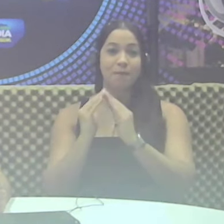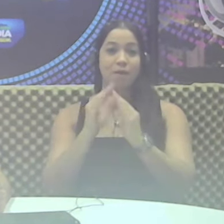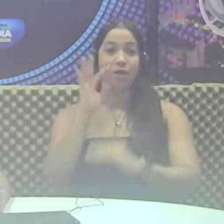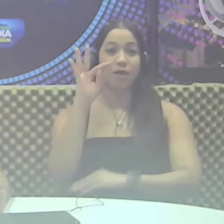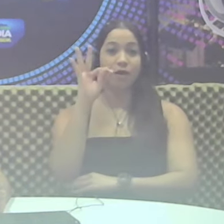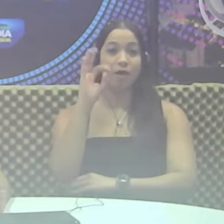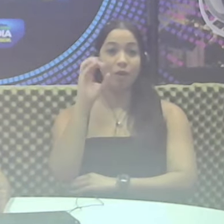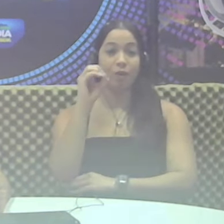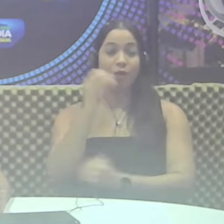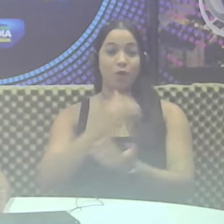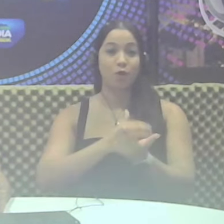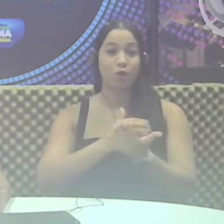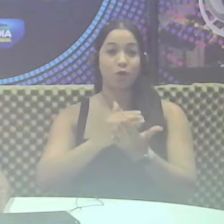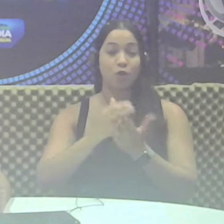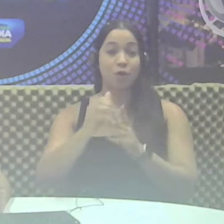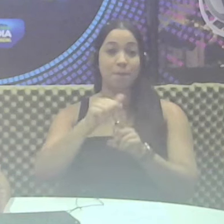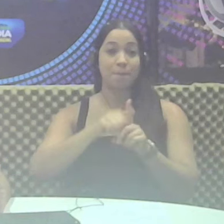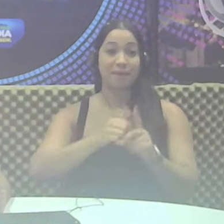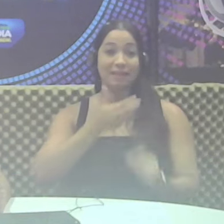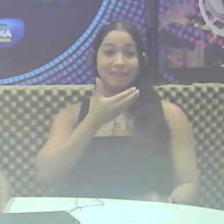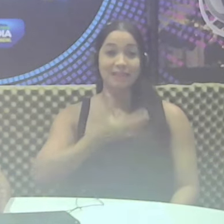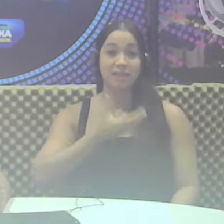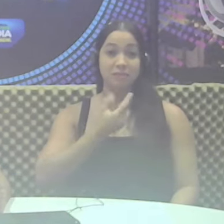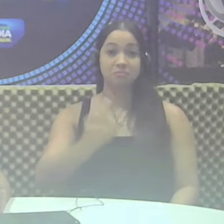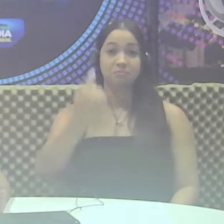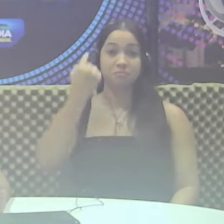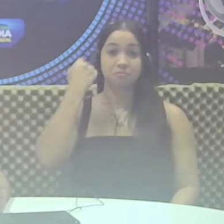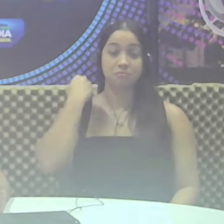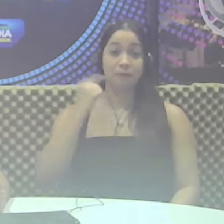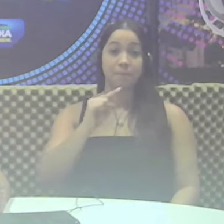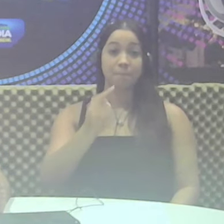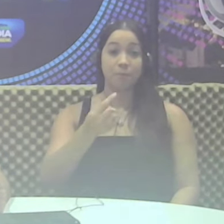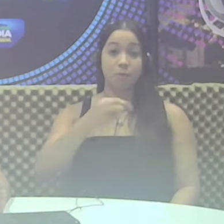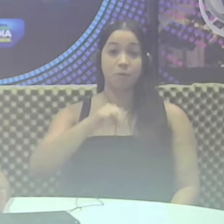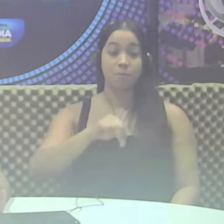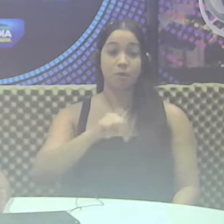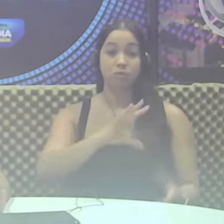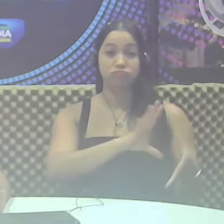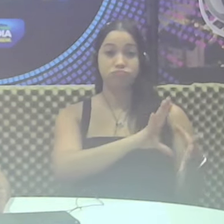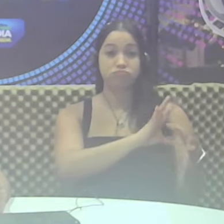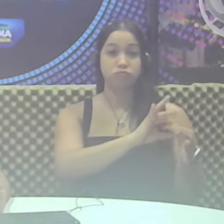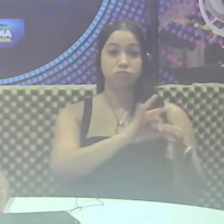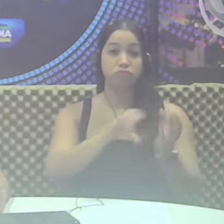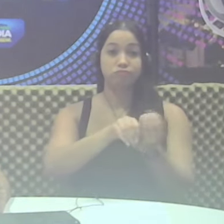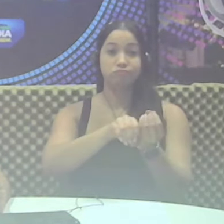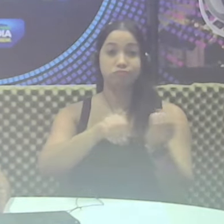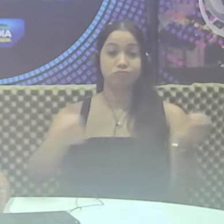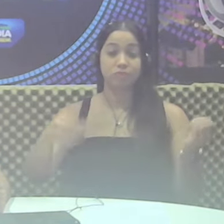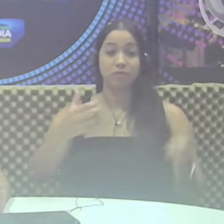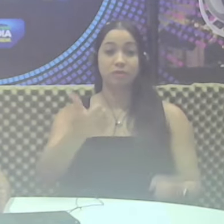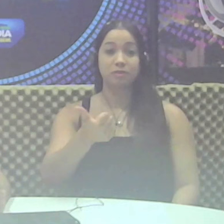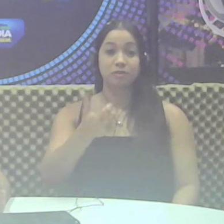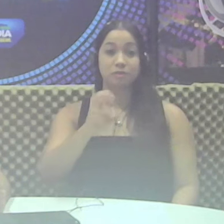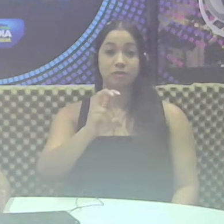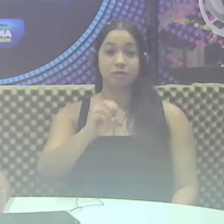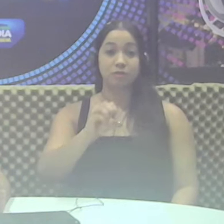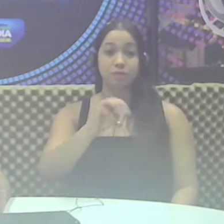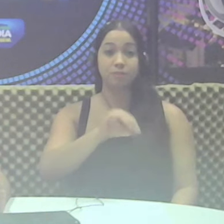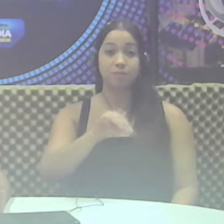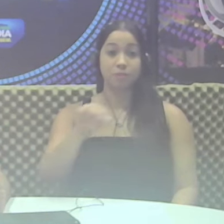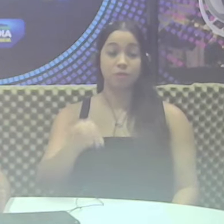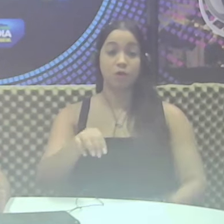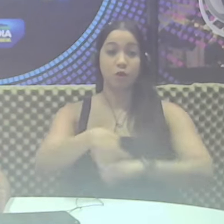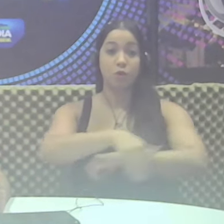obra, iniciada em dezembro, contemplou a implantação de 1.000 metros de tubulação com um diâmetro de 150 milímetros na